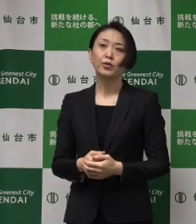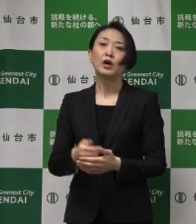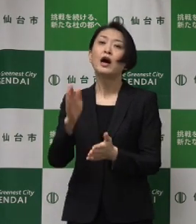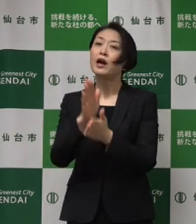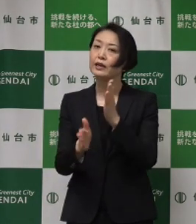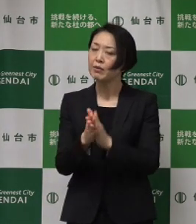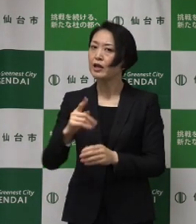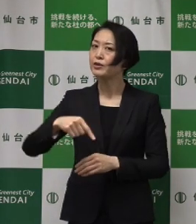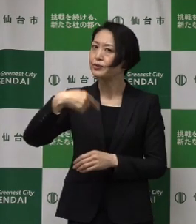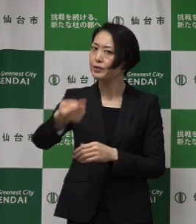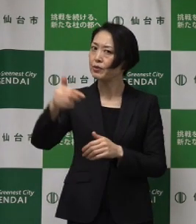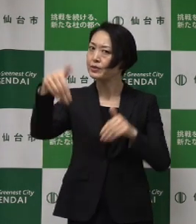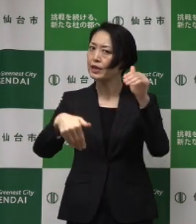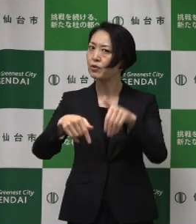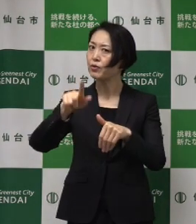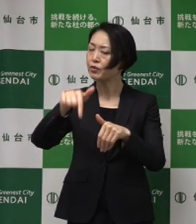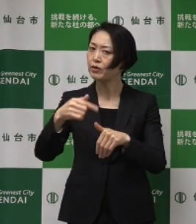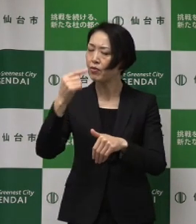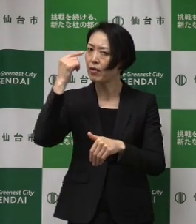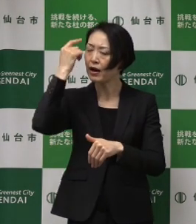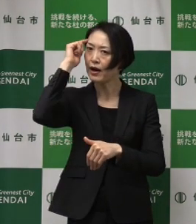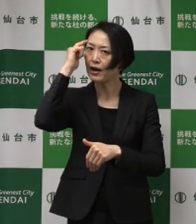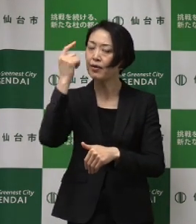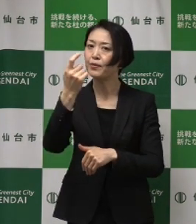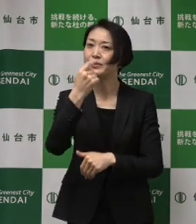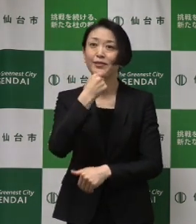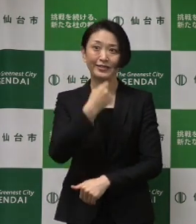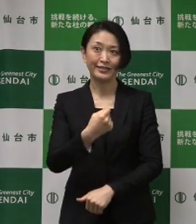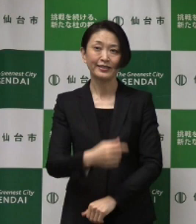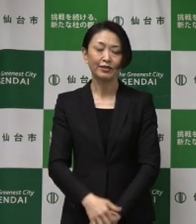次の選挙についてのお考えをちょっとお聞かせいただきたい。